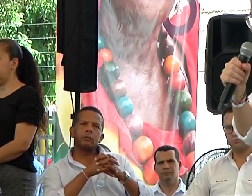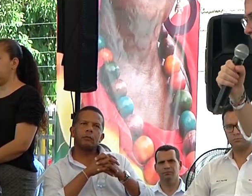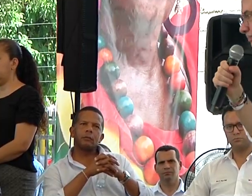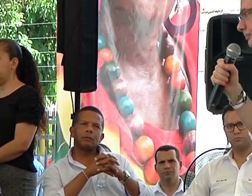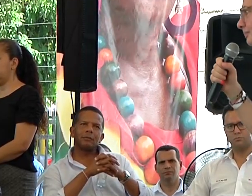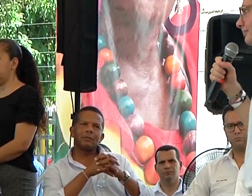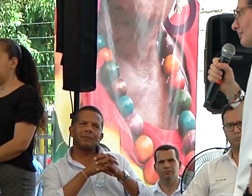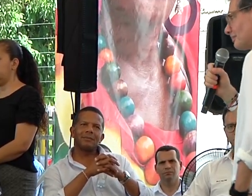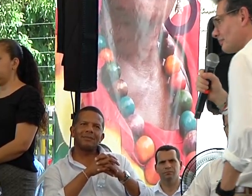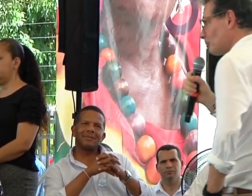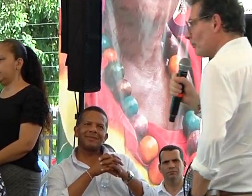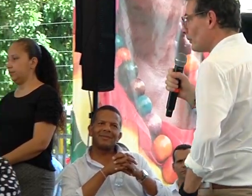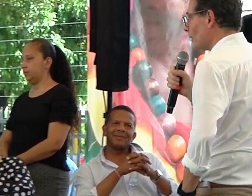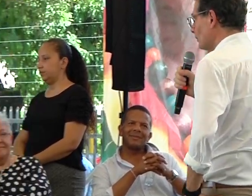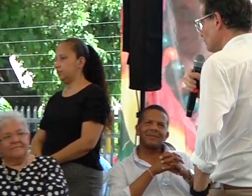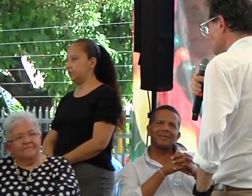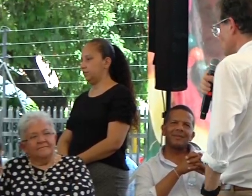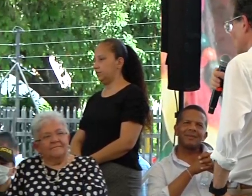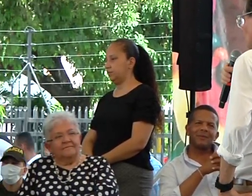sabana.